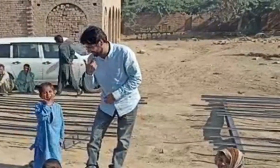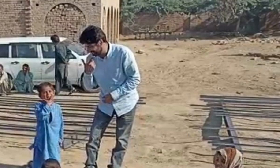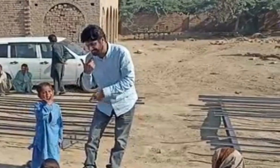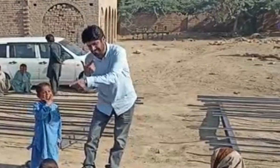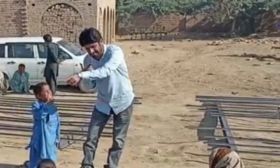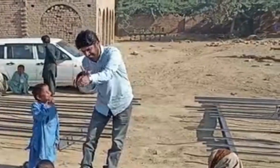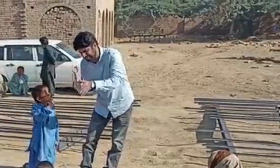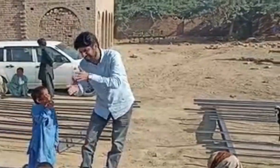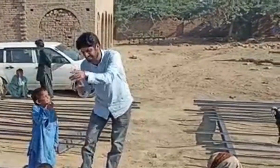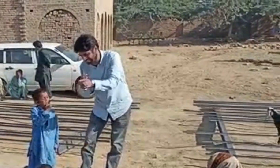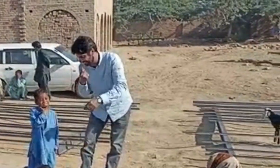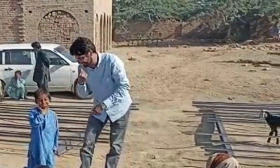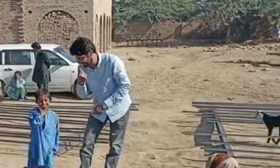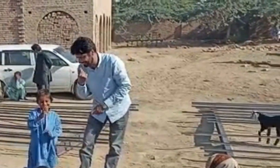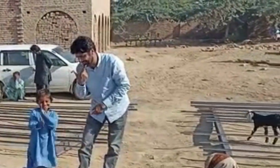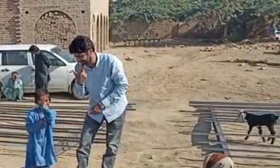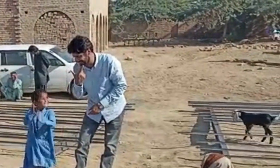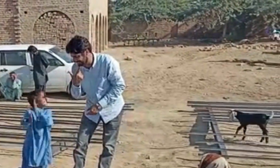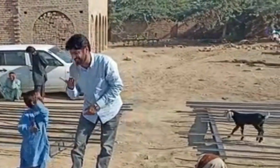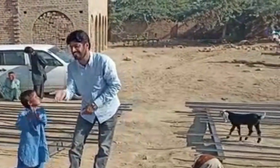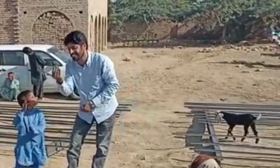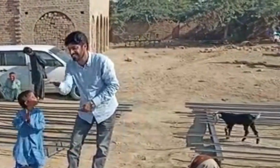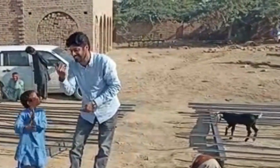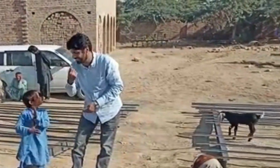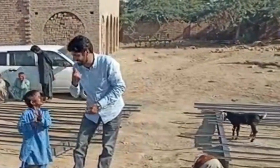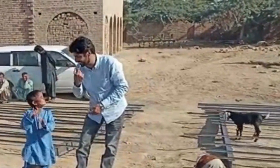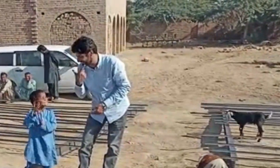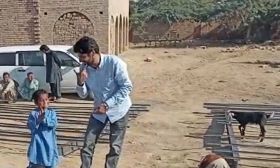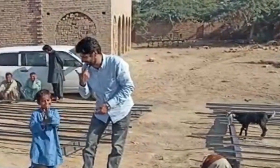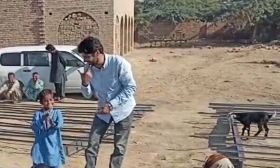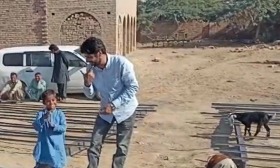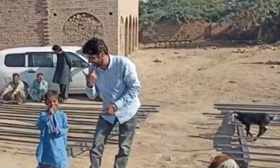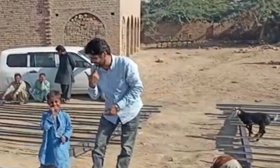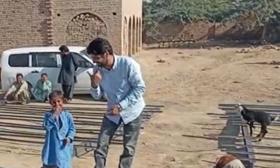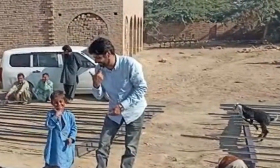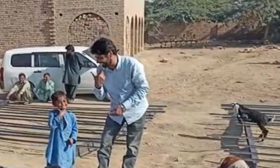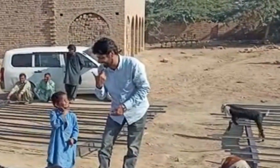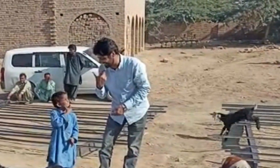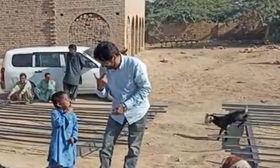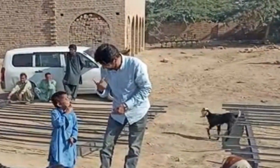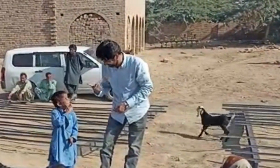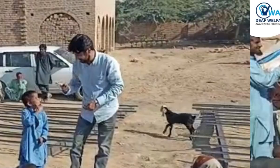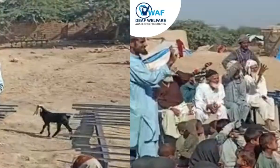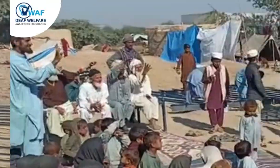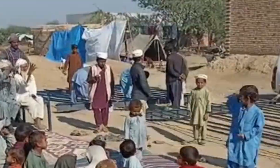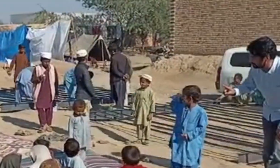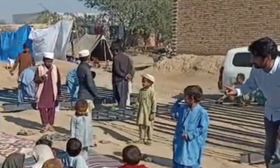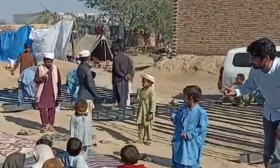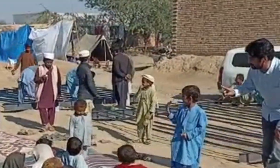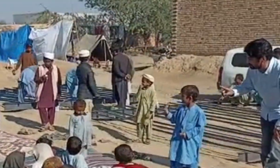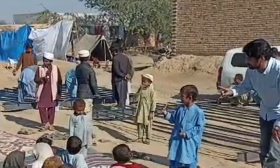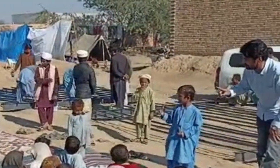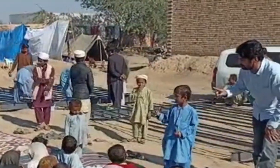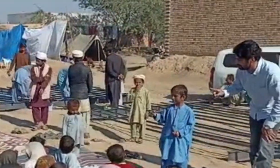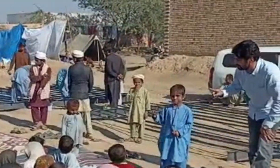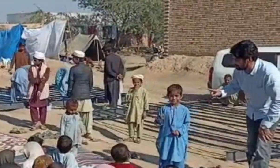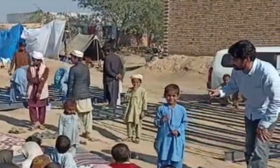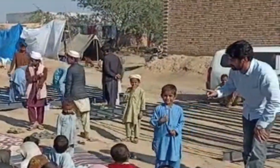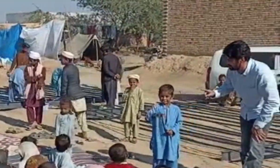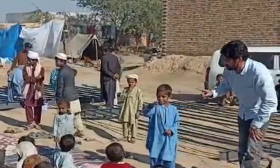اسلام علیکم جی آج ہم یہ کوئی سلمان کے قریب نہا لانی بستی ہے وہاں پر موجود ہیں بہت زیادہ ڈیف بچے موجود